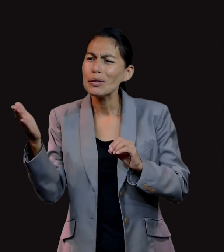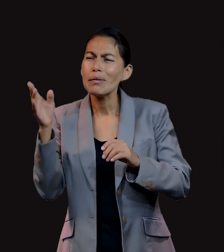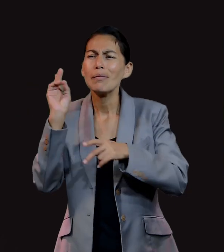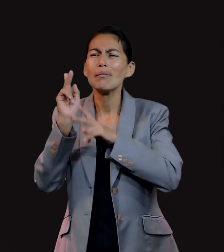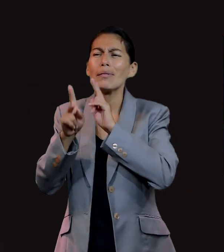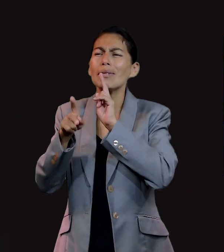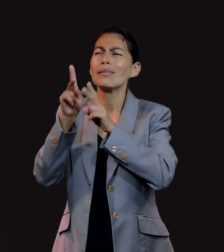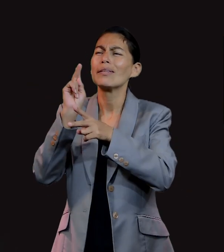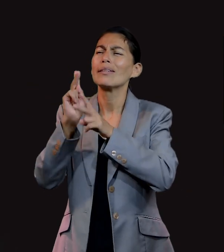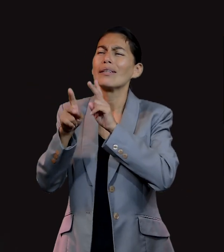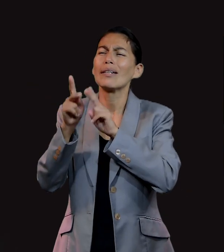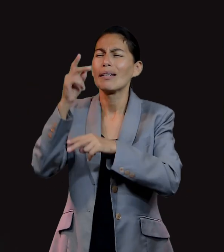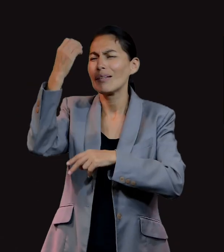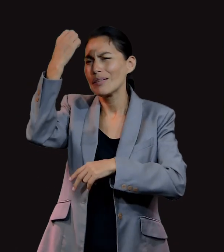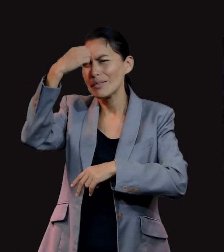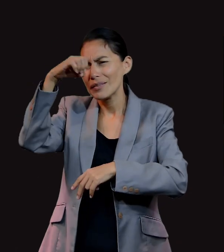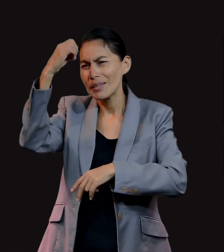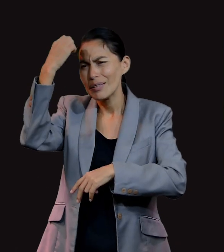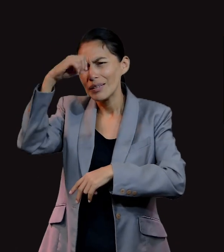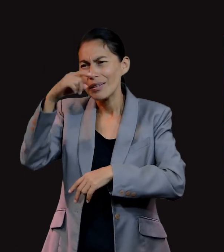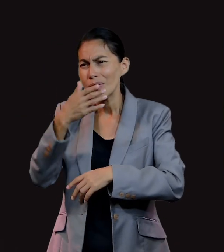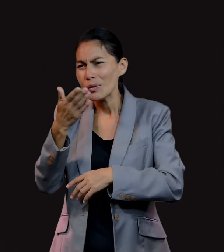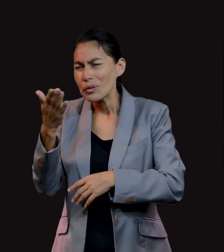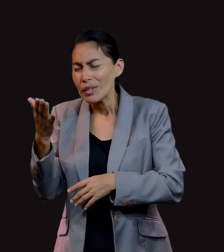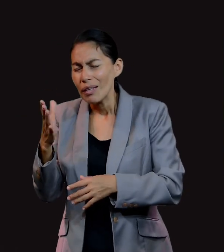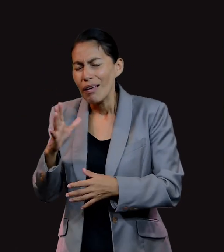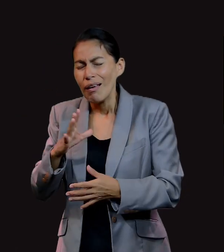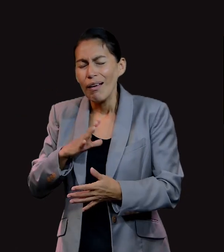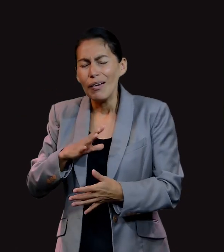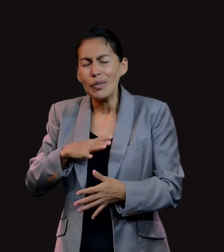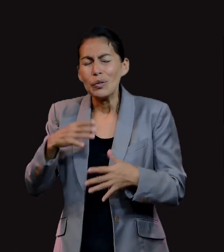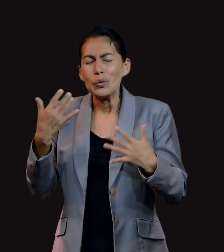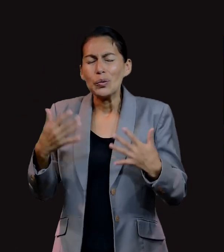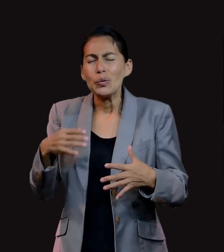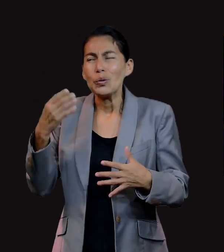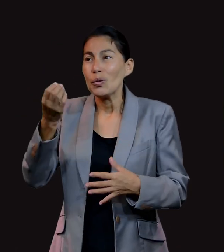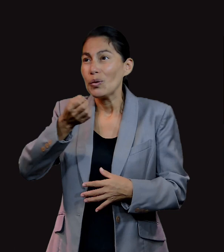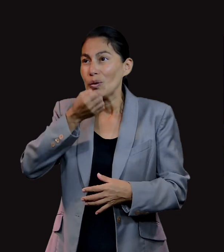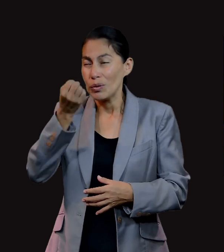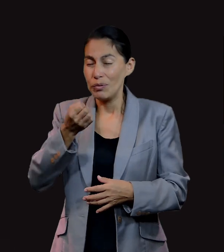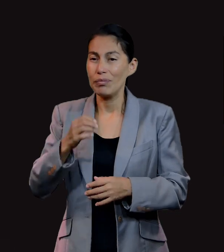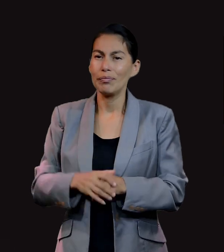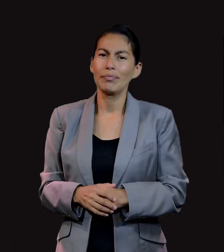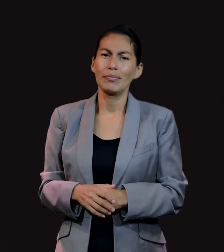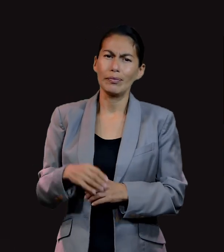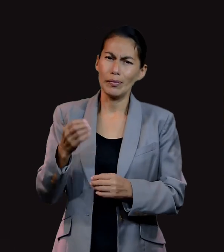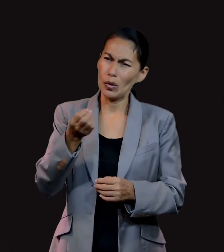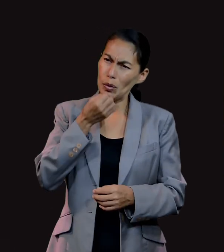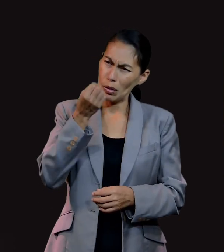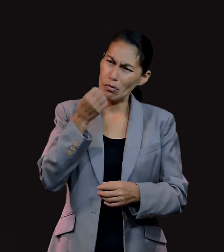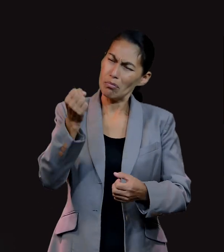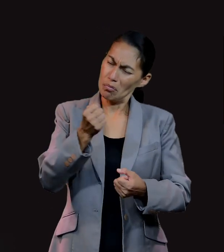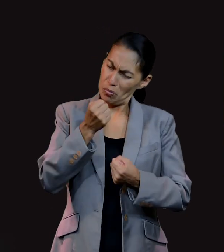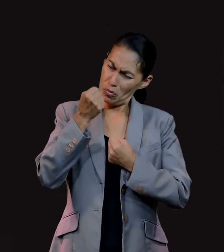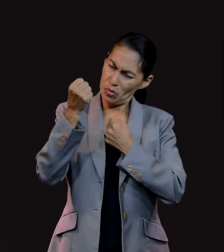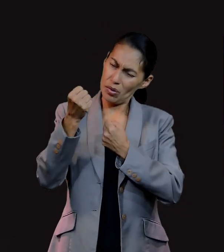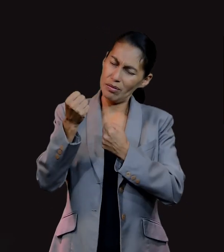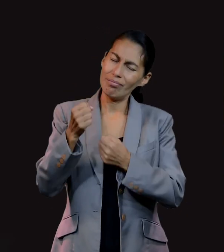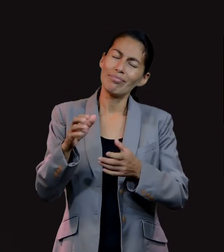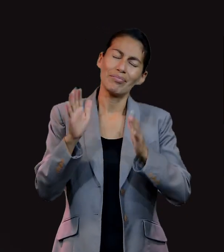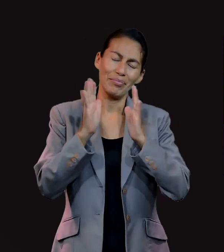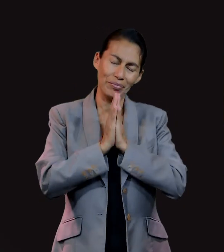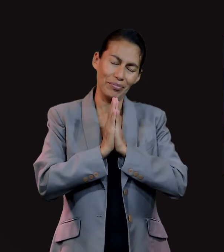he querido interrumpirle para que usted pudiera expresar toda la experiencia que usted ha tenido en oración